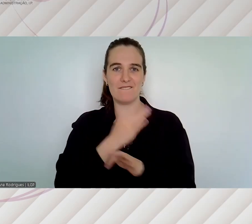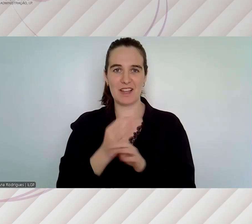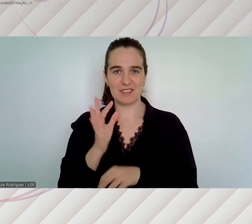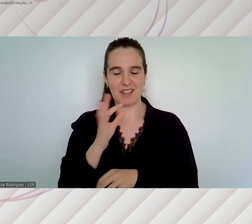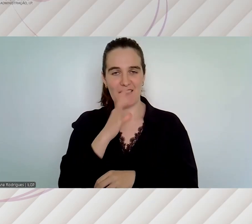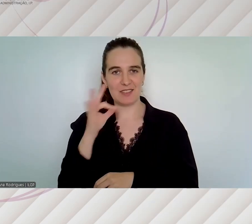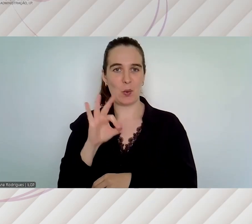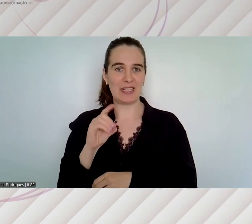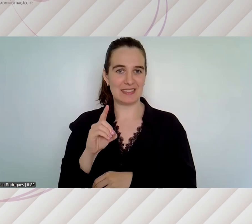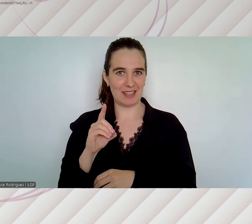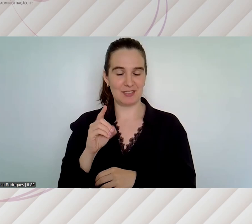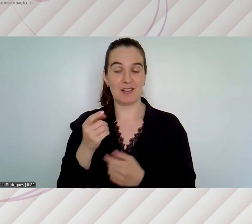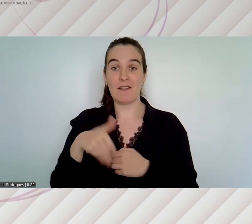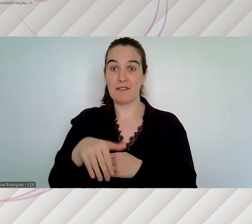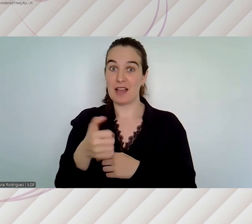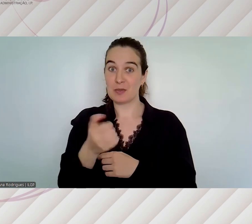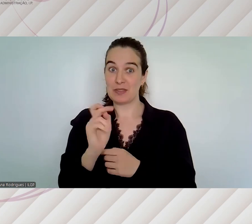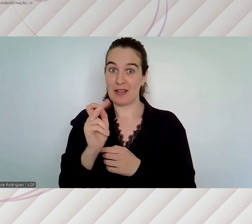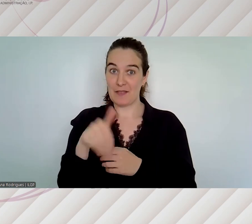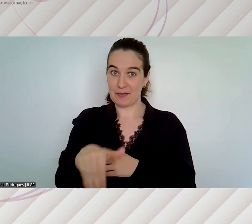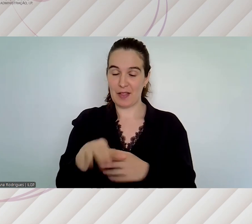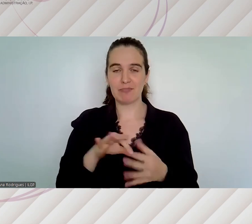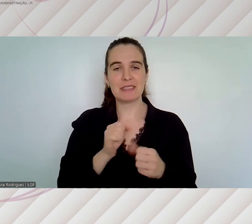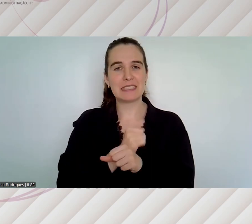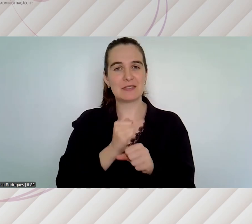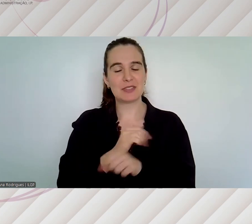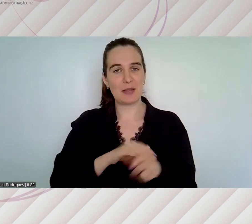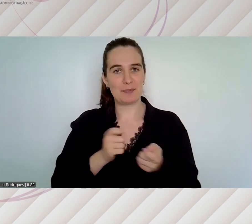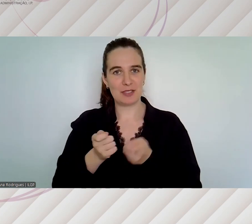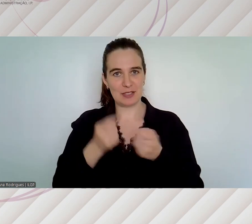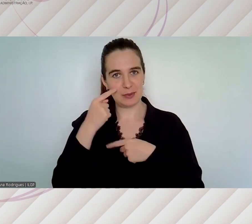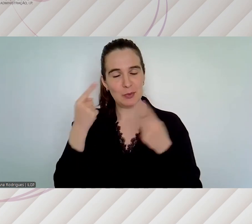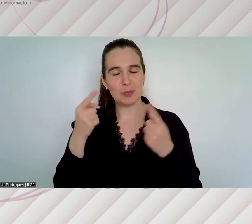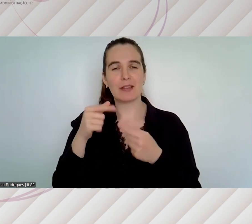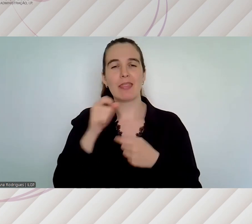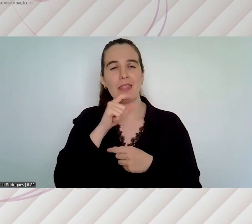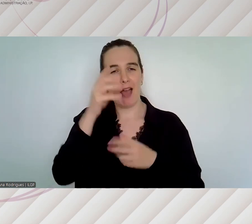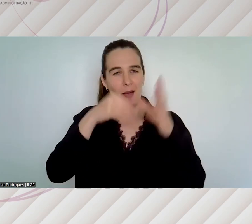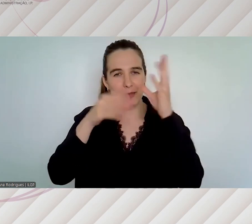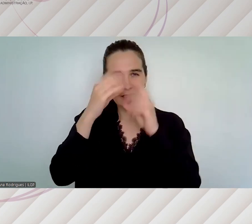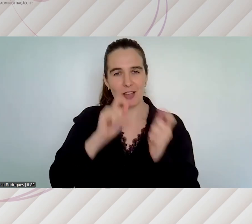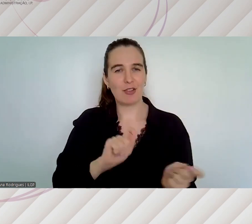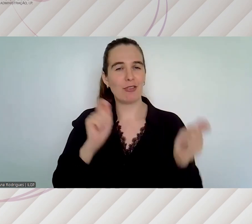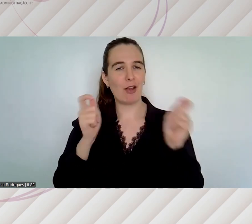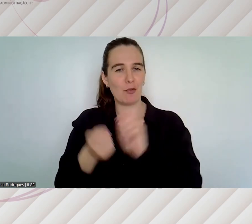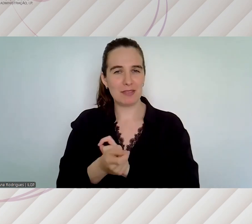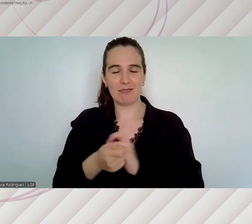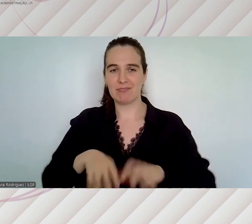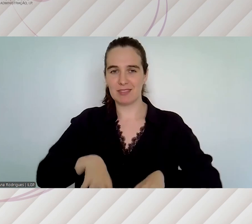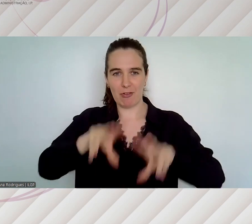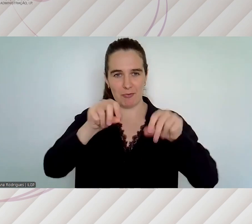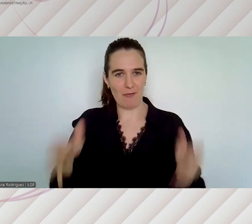INA. Quase meio século de história ao serviço da administração pública, da aprendizagem, da transformação e do